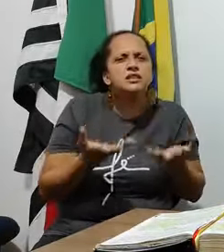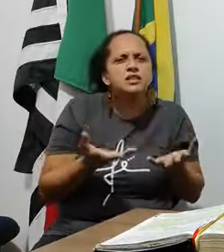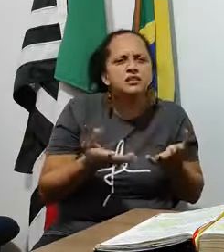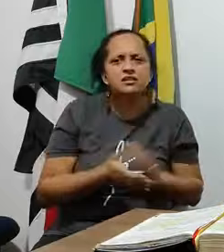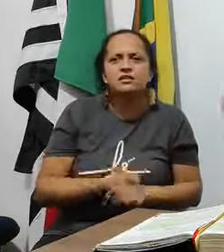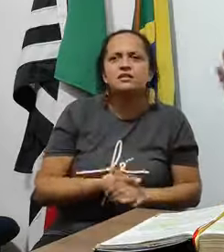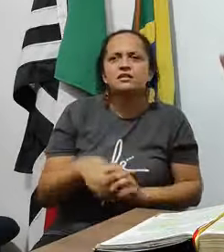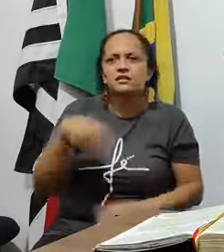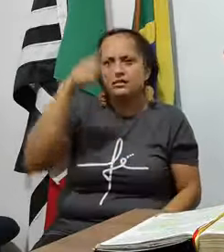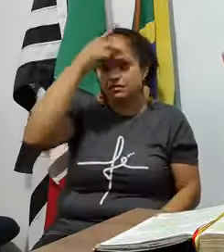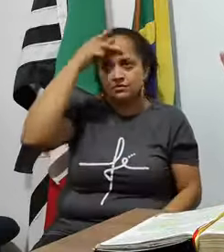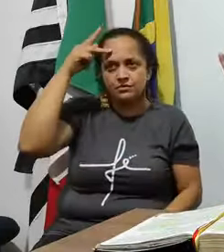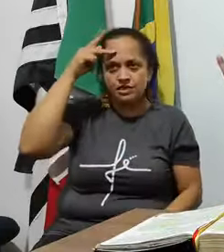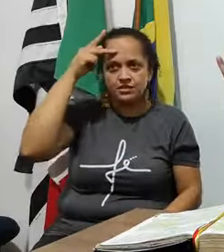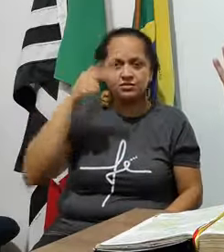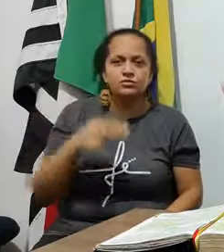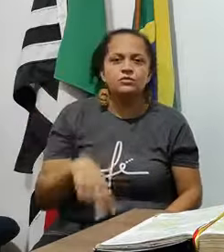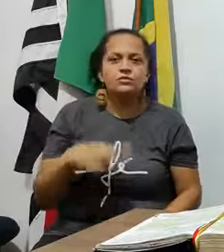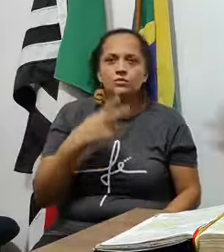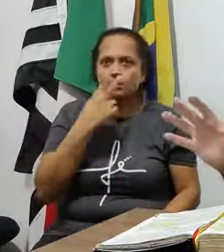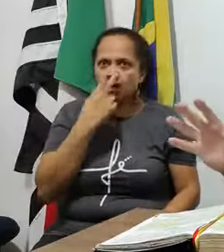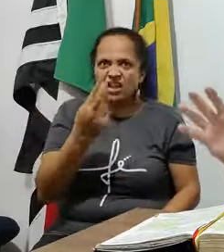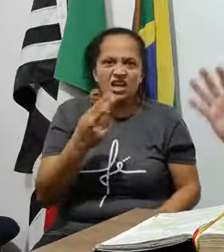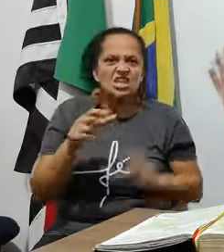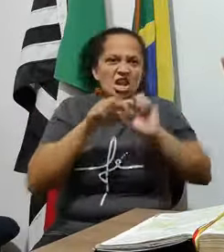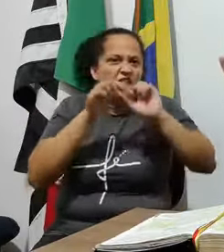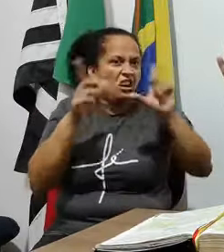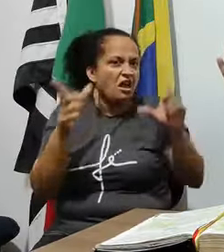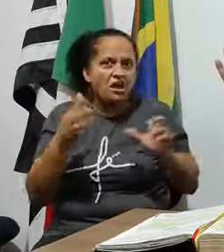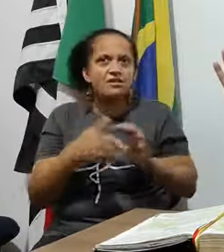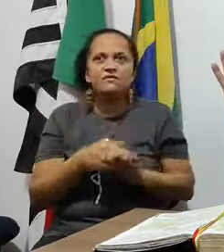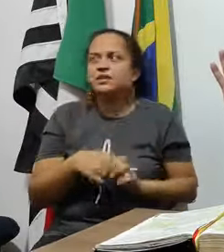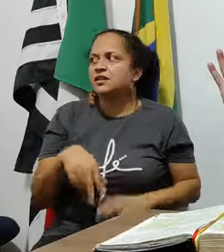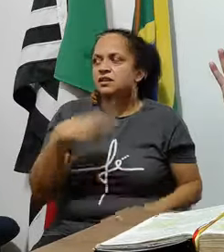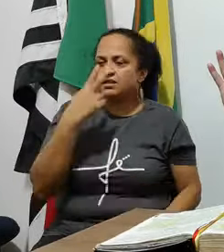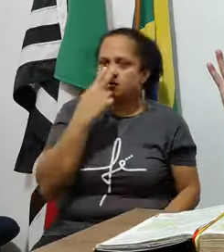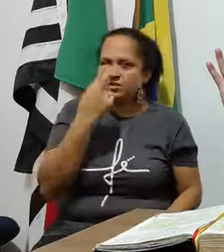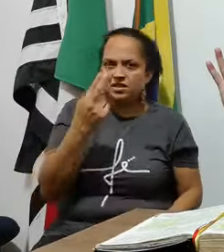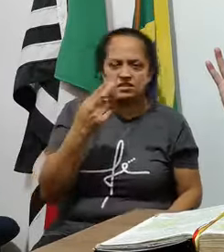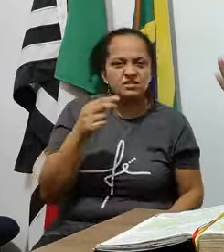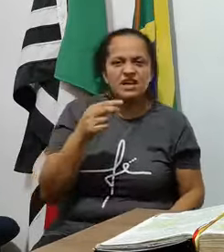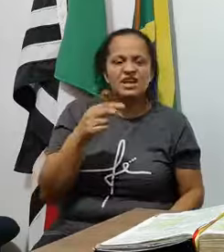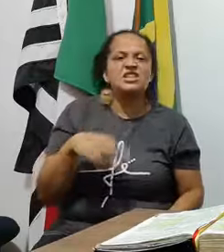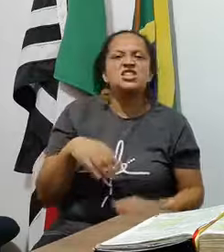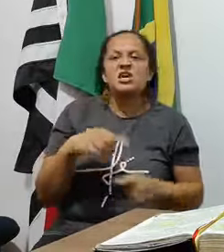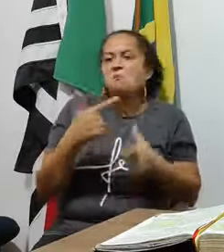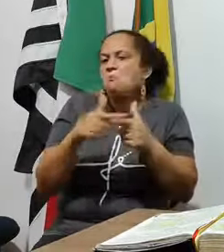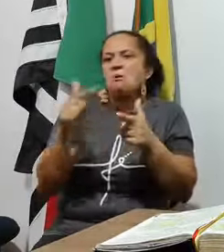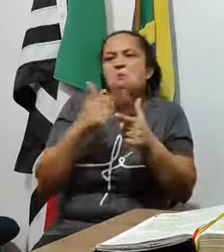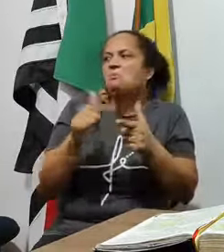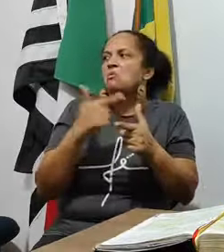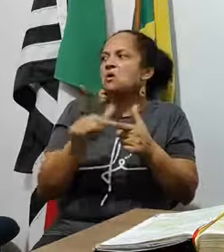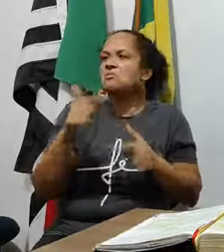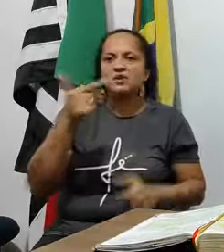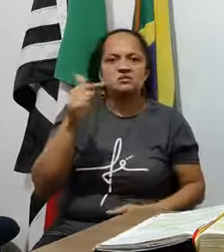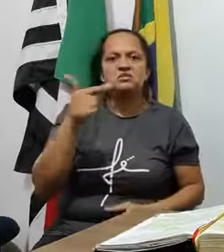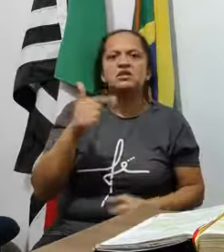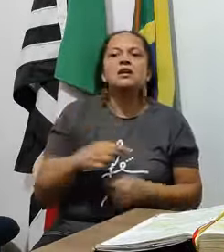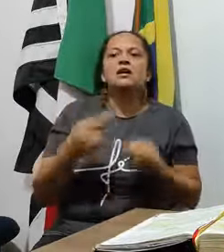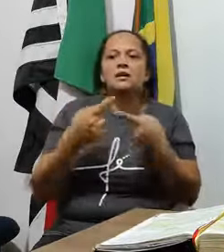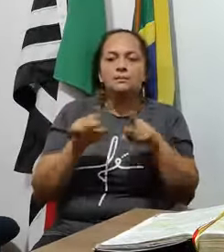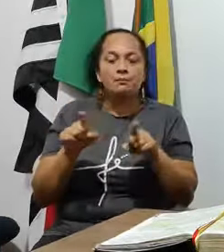A pessoa acha que ela é livre. A pessoa acha que ela não tem problema nenhum, né? Mas ela está dentro de uma